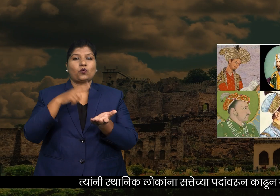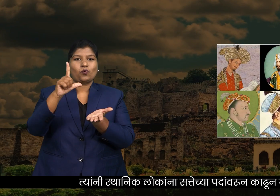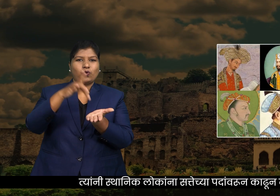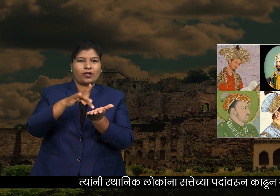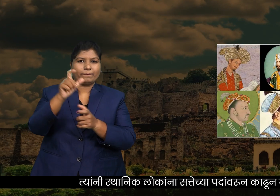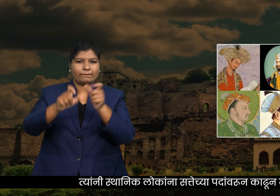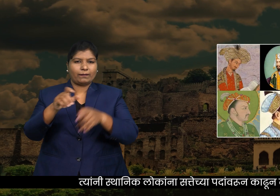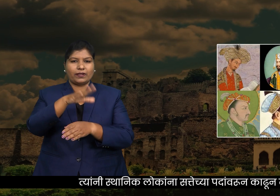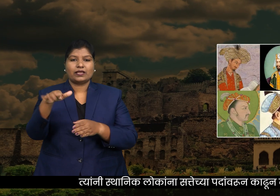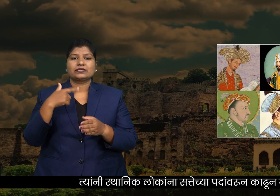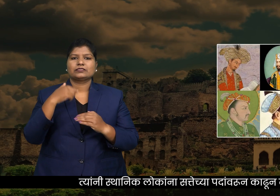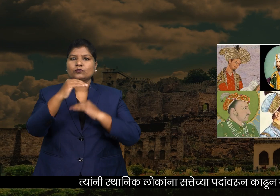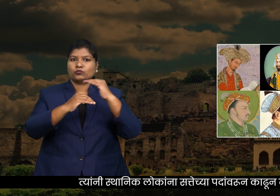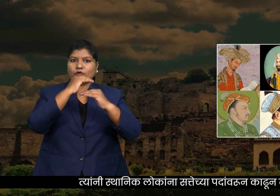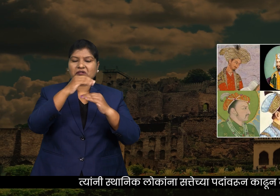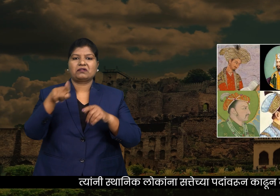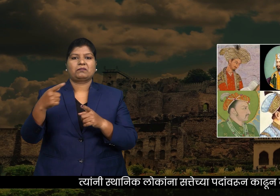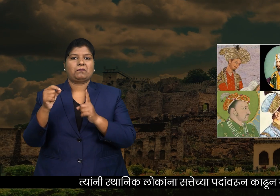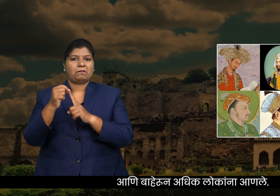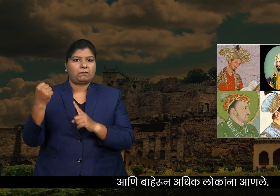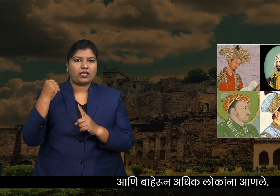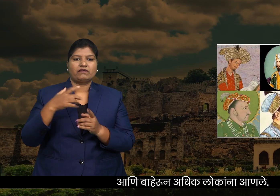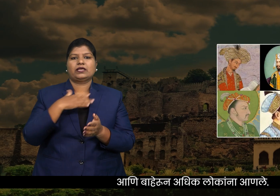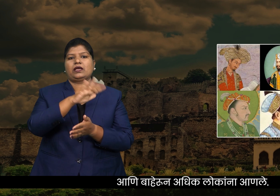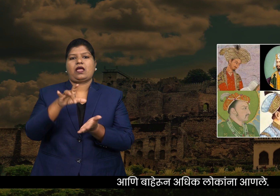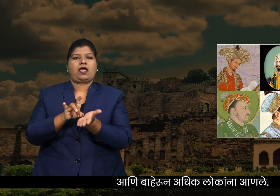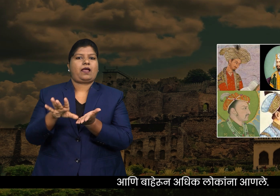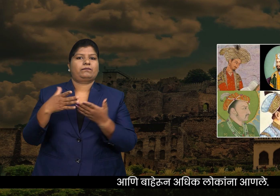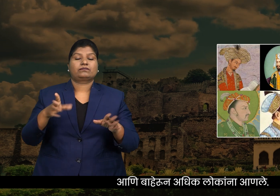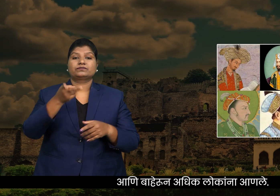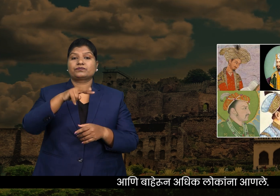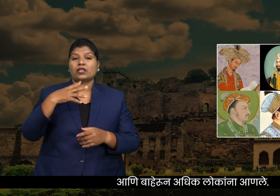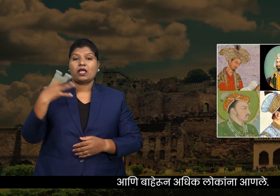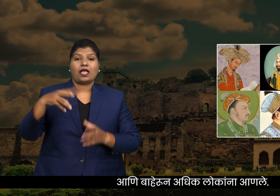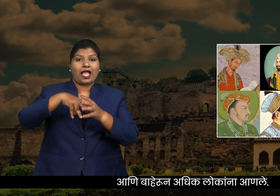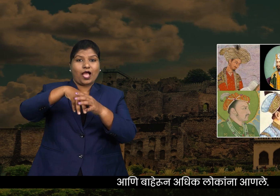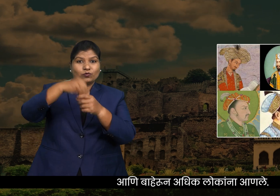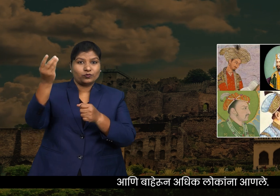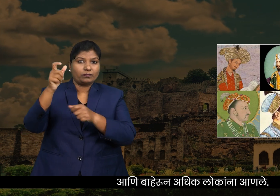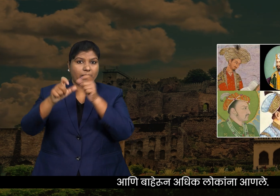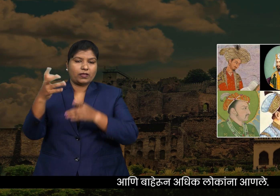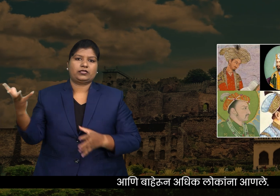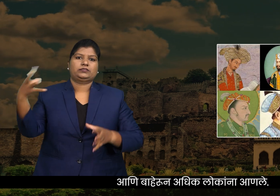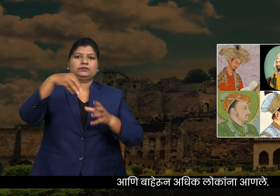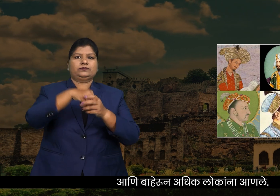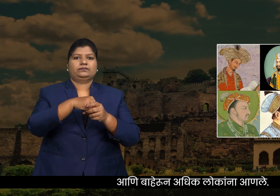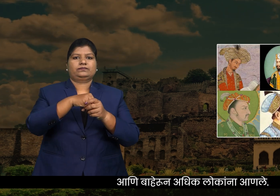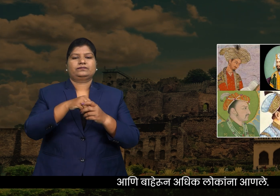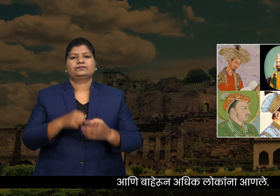सत्तेच्या पदावरून काढून टाकले आणि बाहेरून अधिक लोकांना आणले.